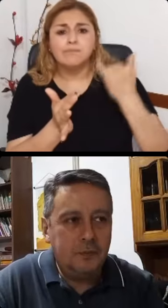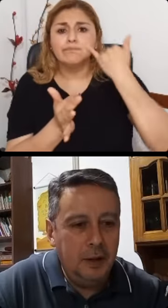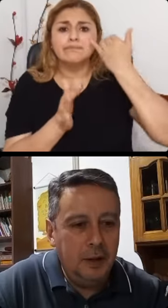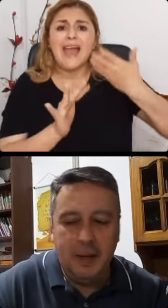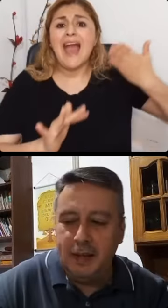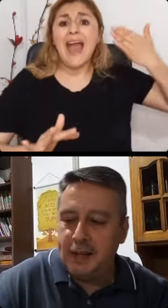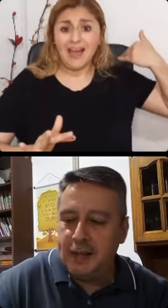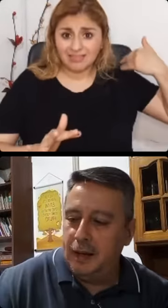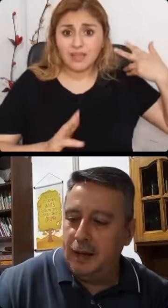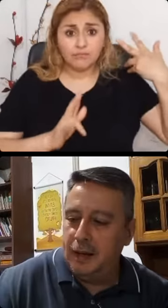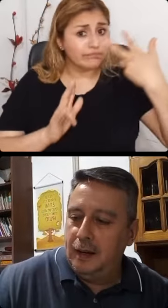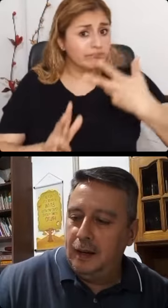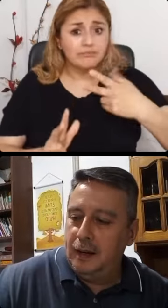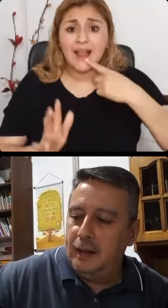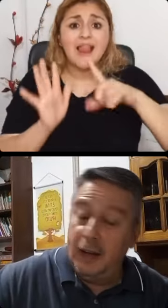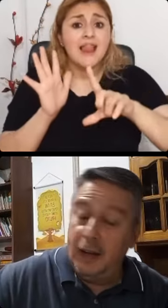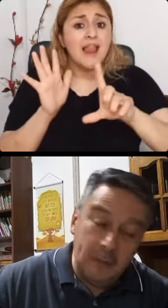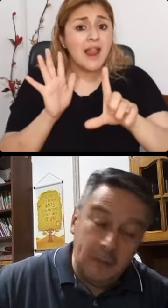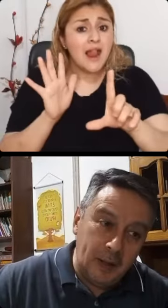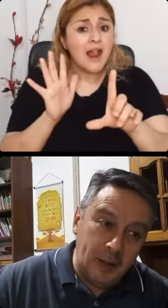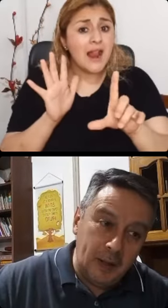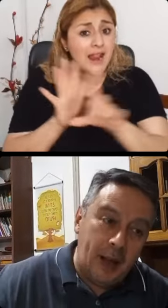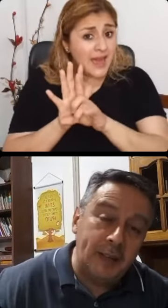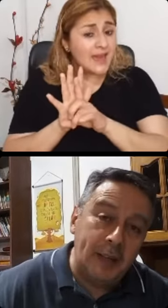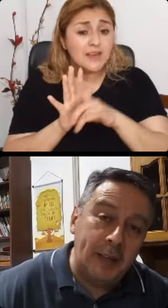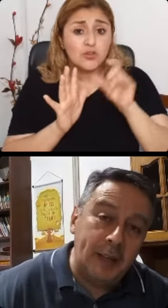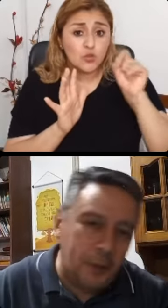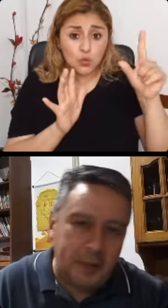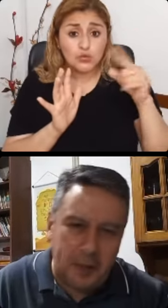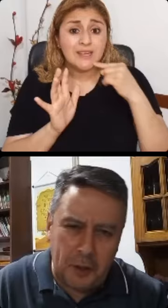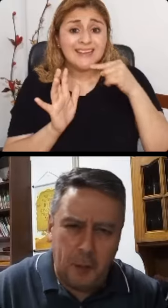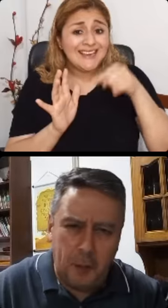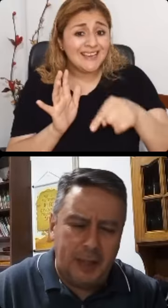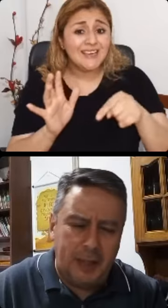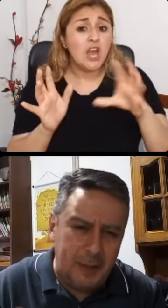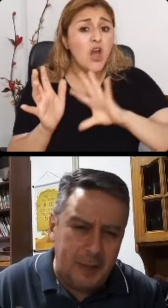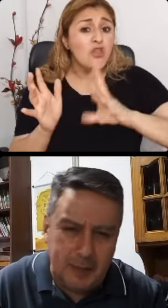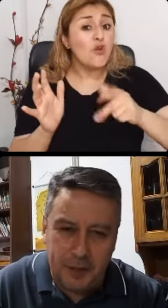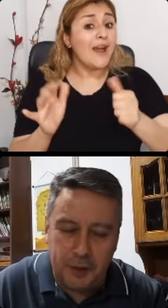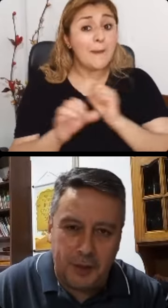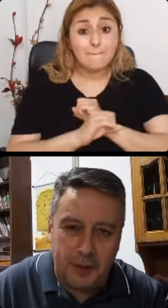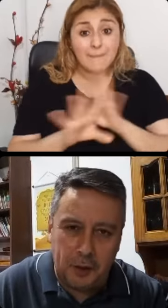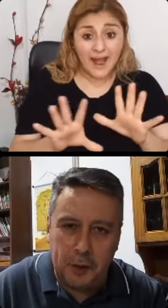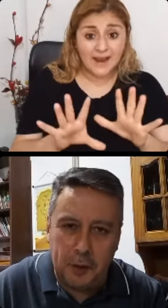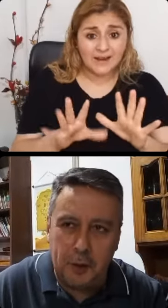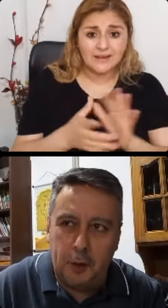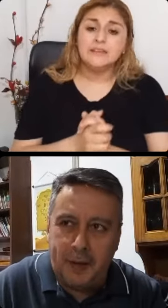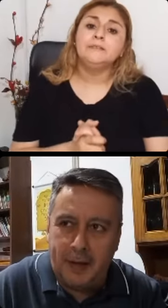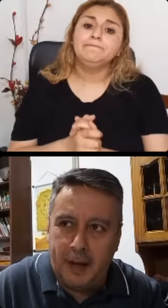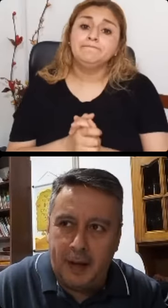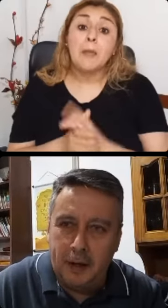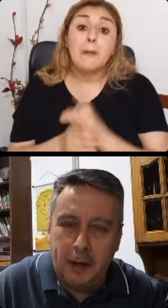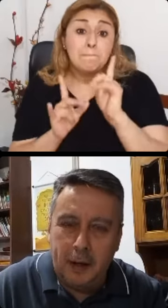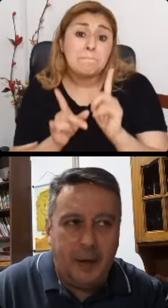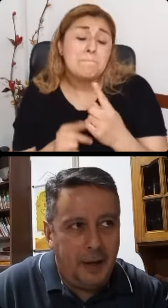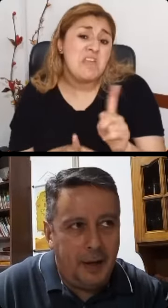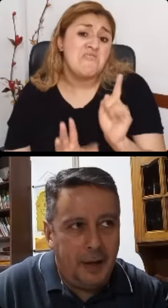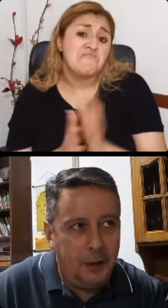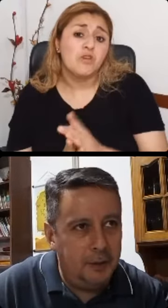y me dice que hay que ver por qué robó porque tal vez esa persona que robó roba